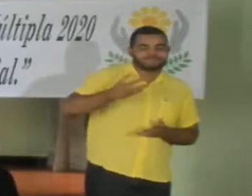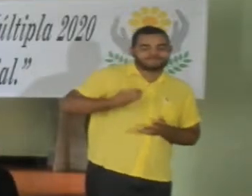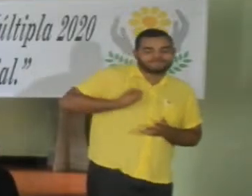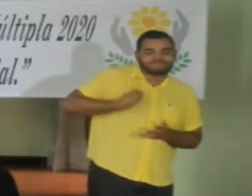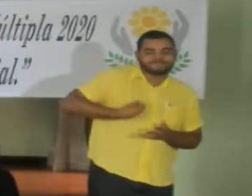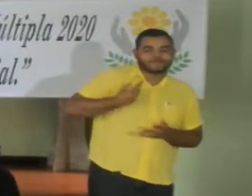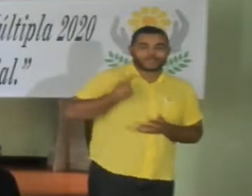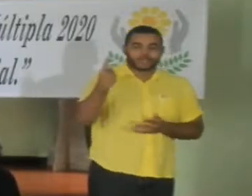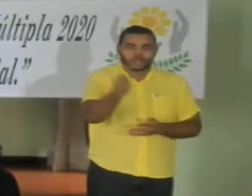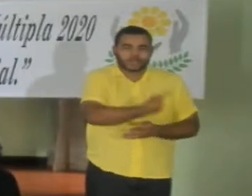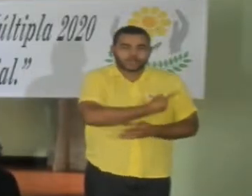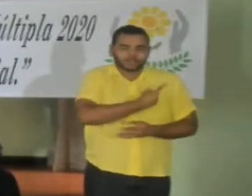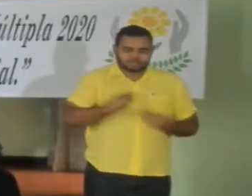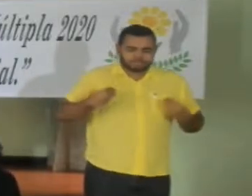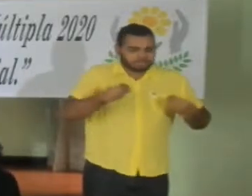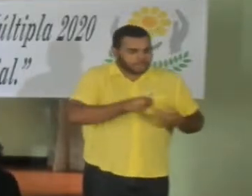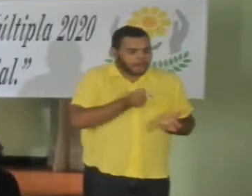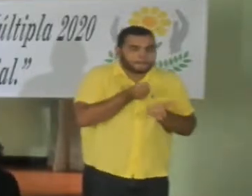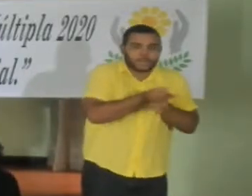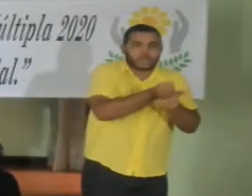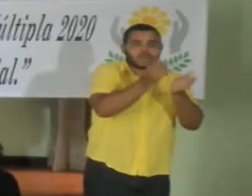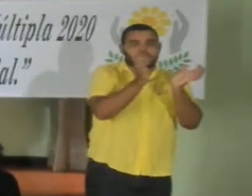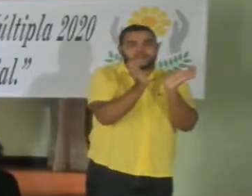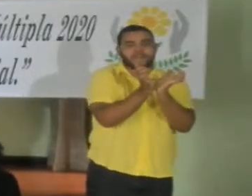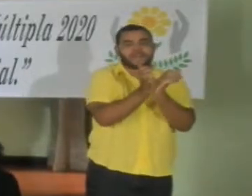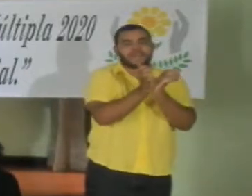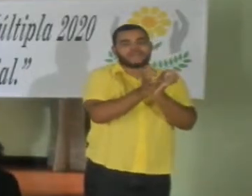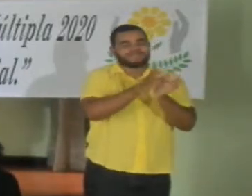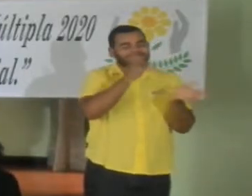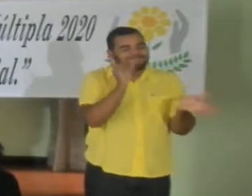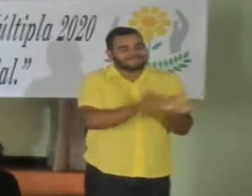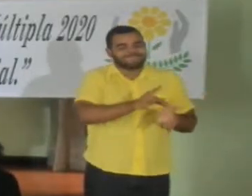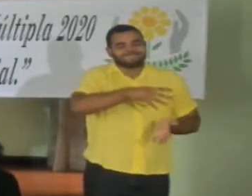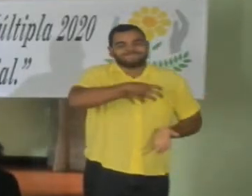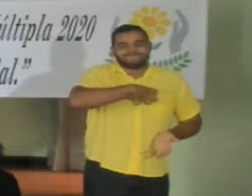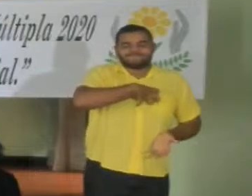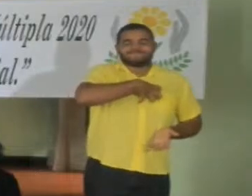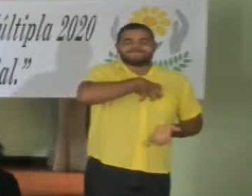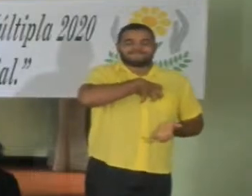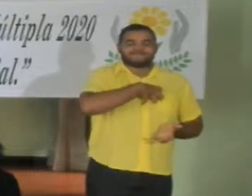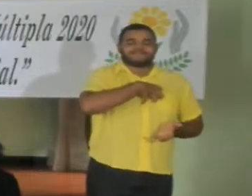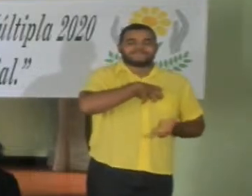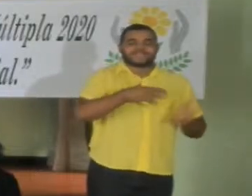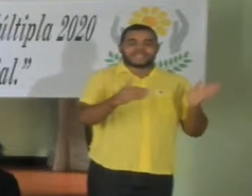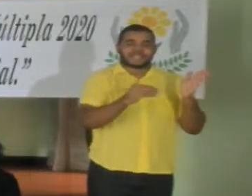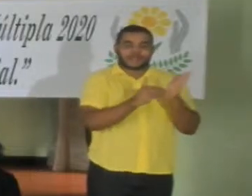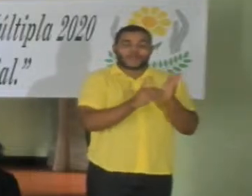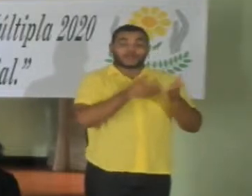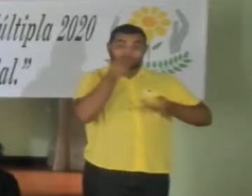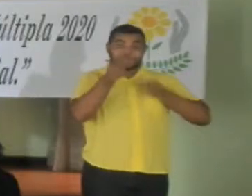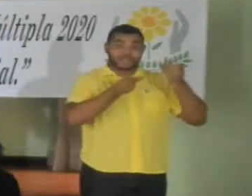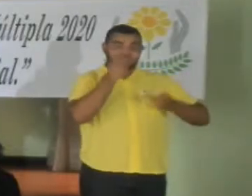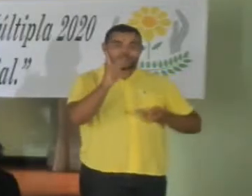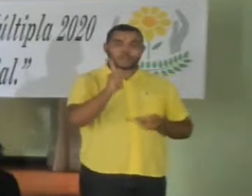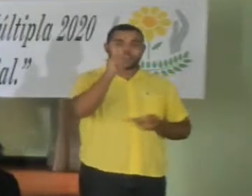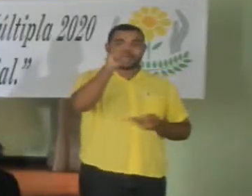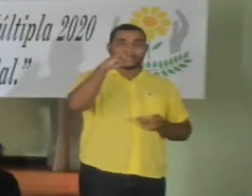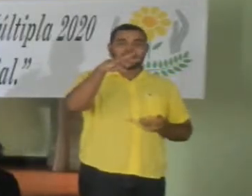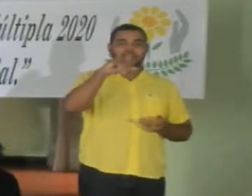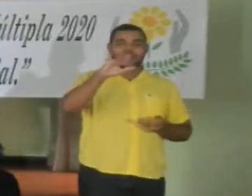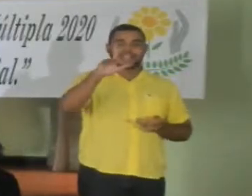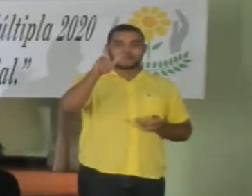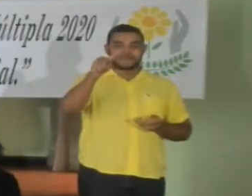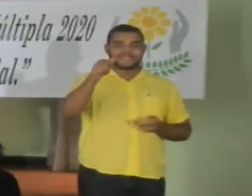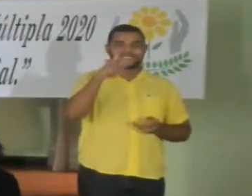nós que vestimos essa camisa aqui da Pai realmente sentimos. Essa última mesmo que falou agora é a Camila. Eu